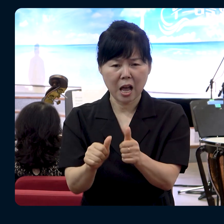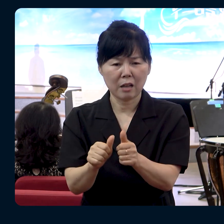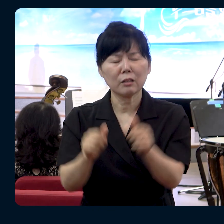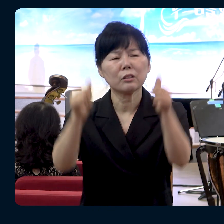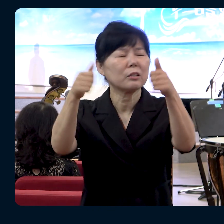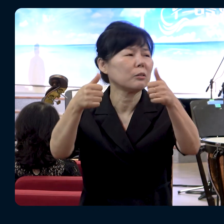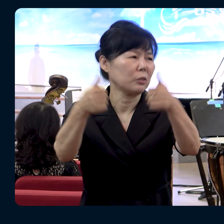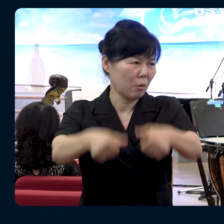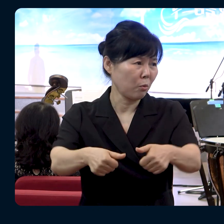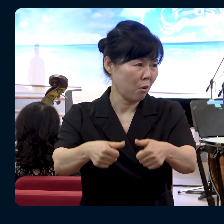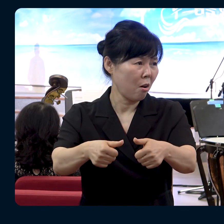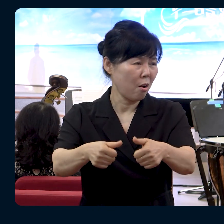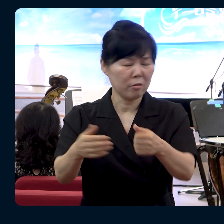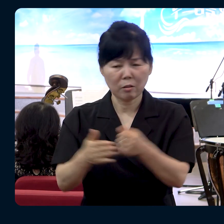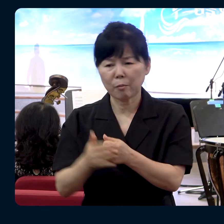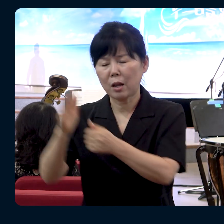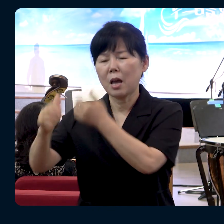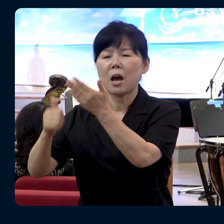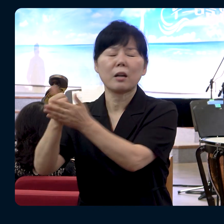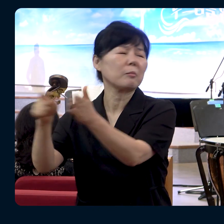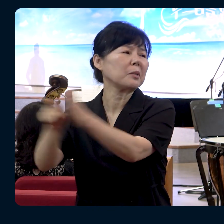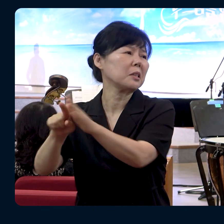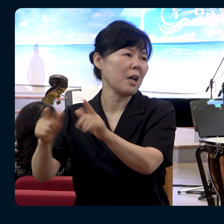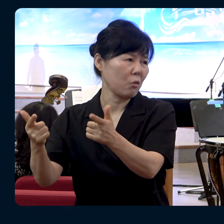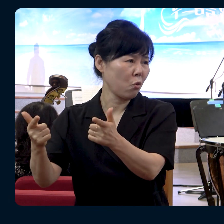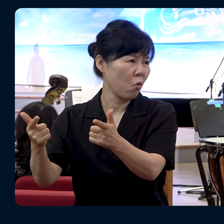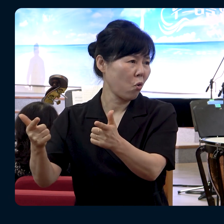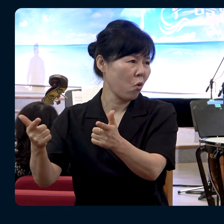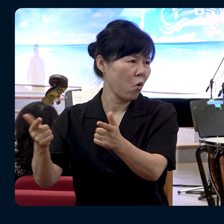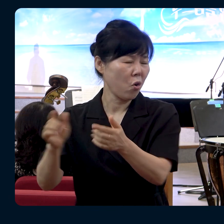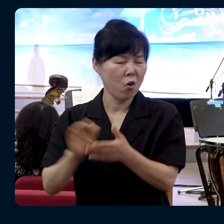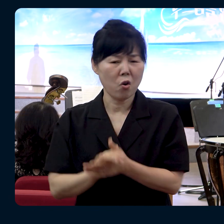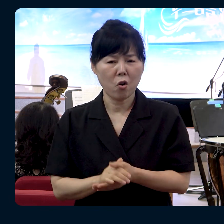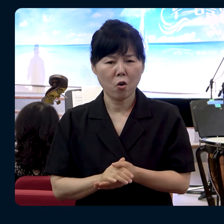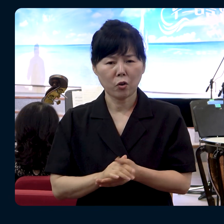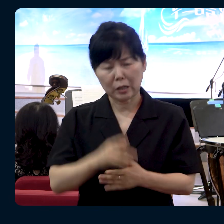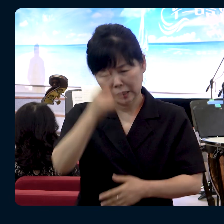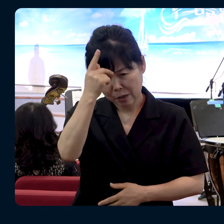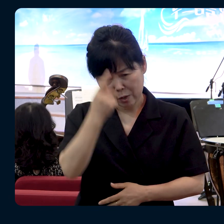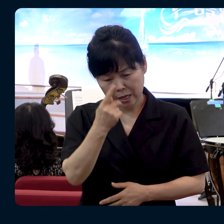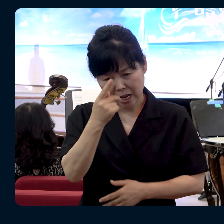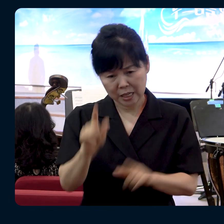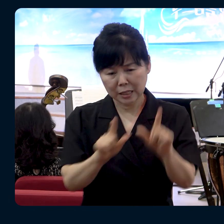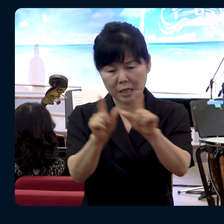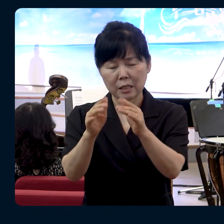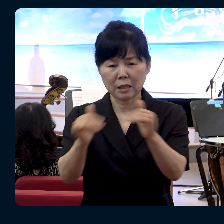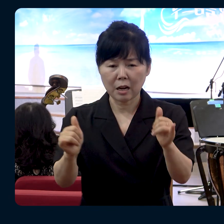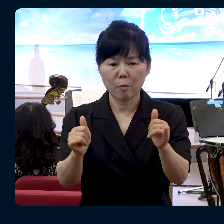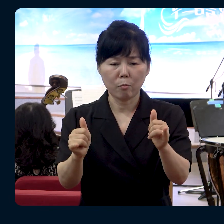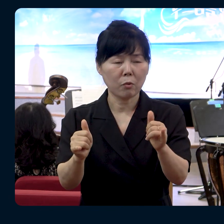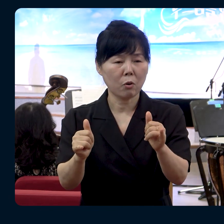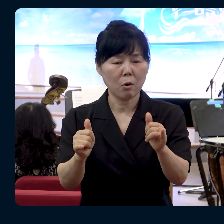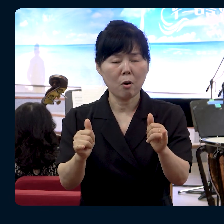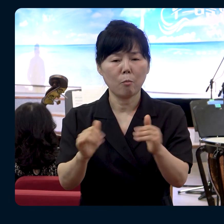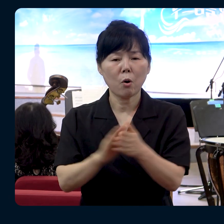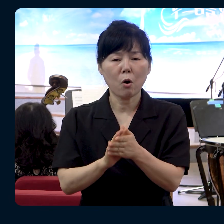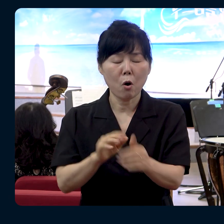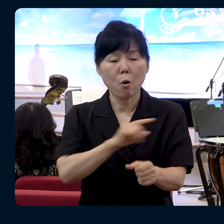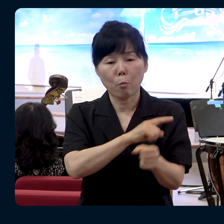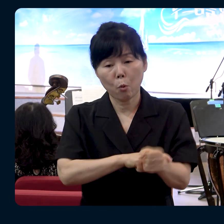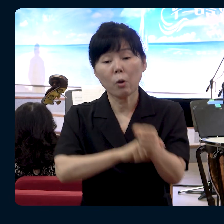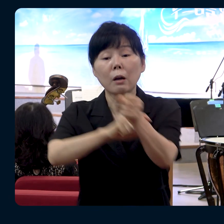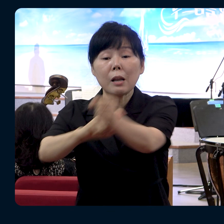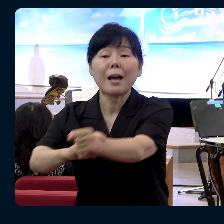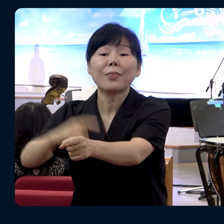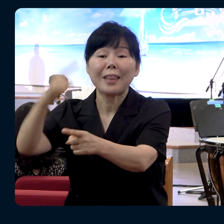잃어버렸어요. 그리고 나서 포로에서 귀환하고 나서 다시 사마리아인들도 돌아왔는데, 그들은 이미 신앙을